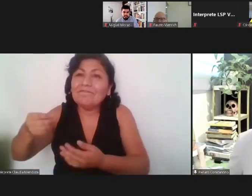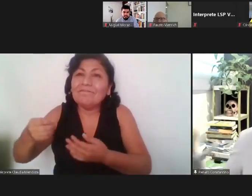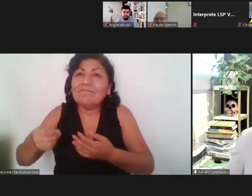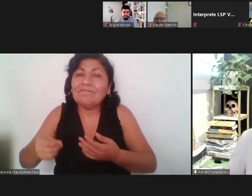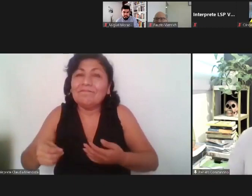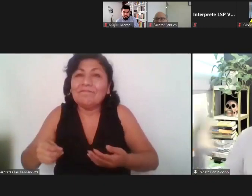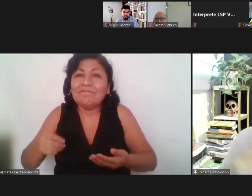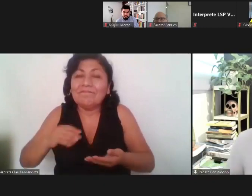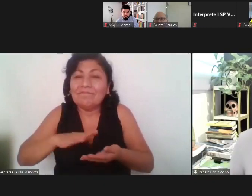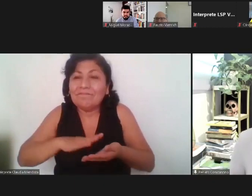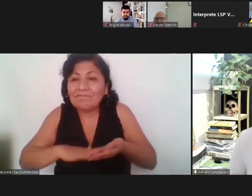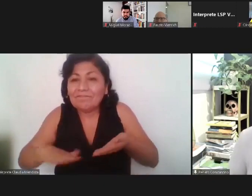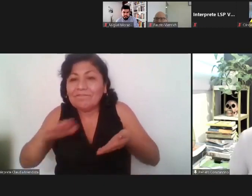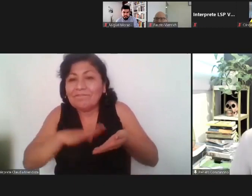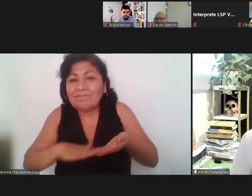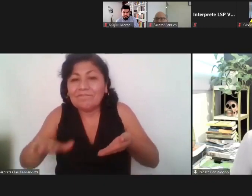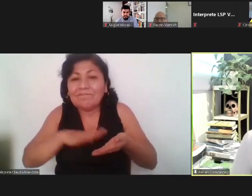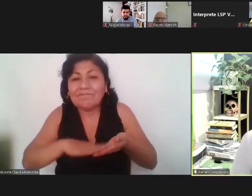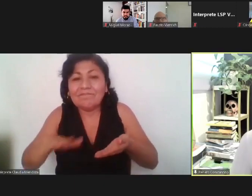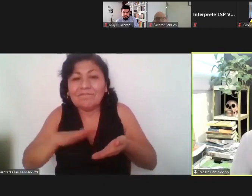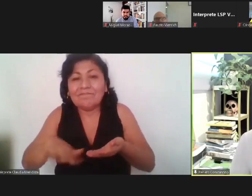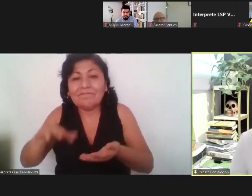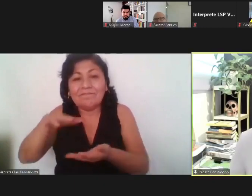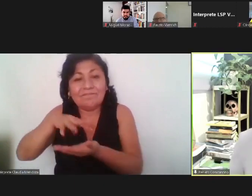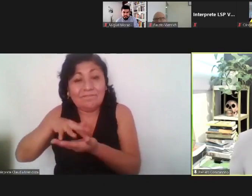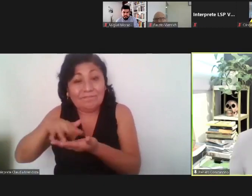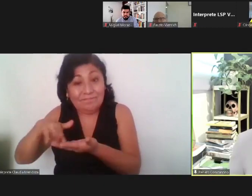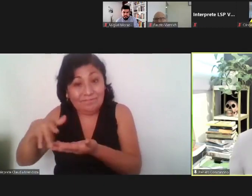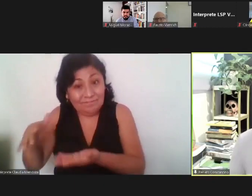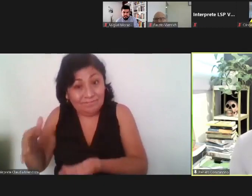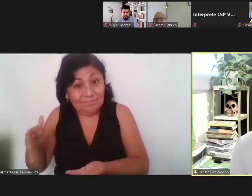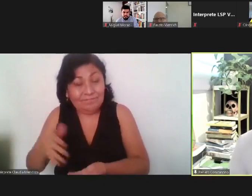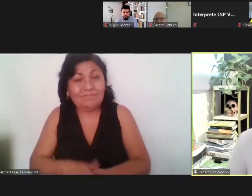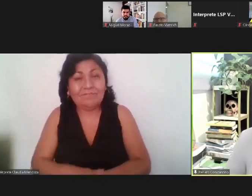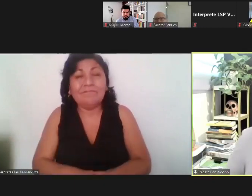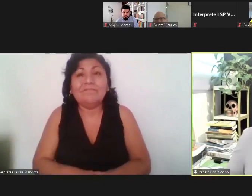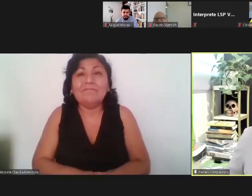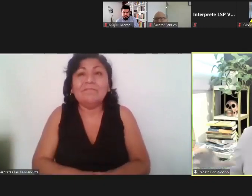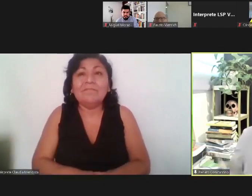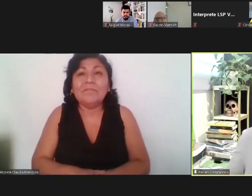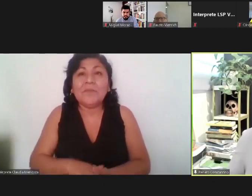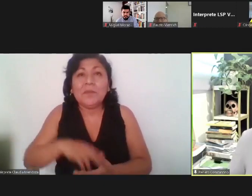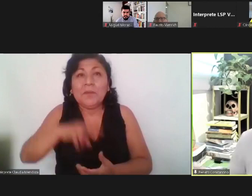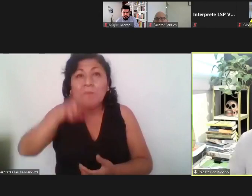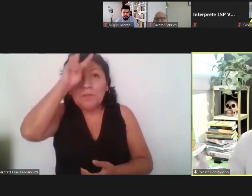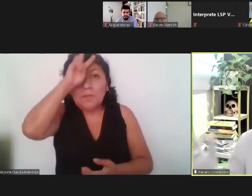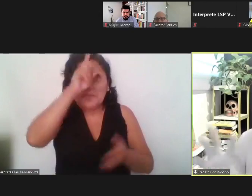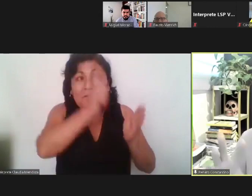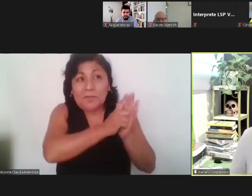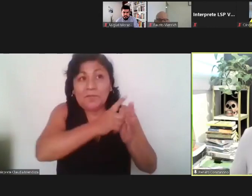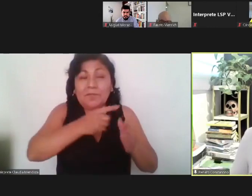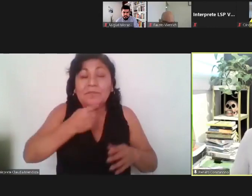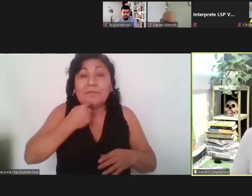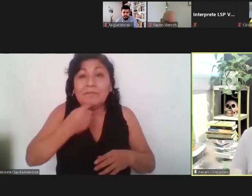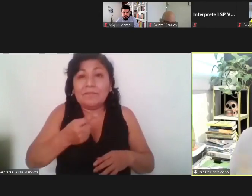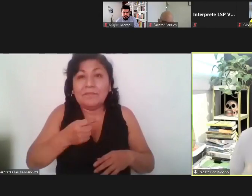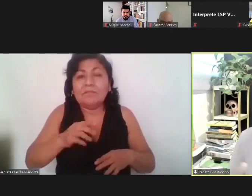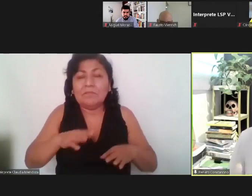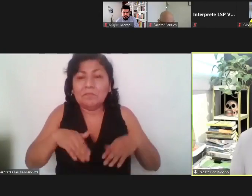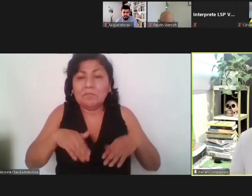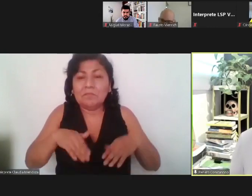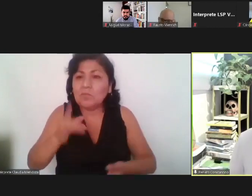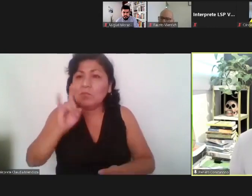algo tan sencillo. La norma peruana también dice que puede ser Braille u otro procedimiento específico. Siempre